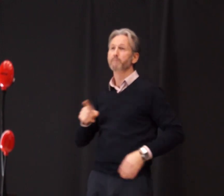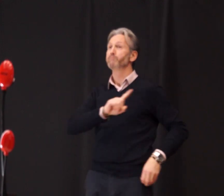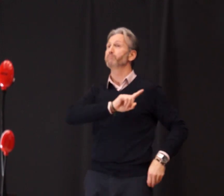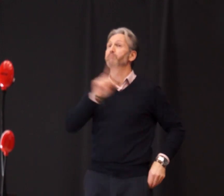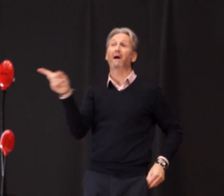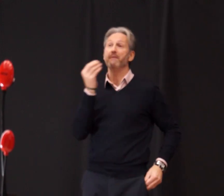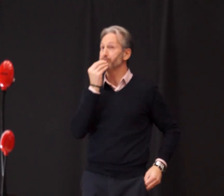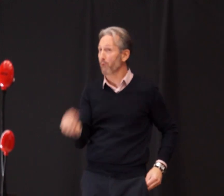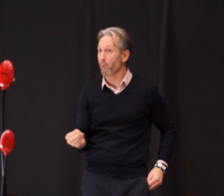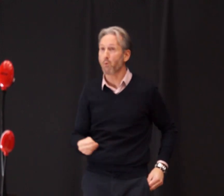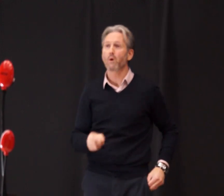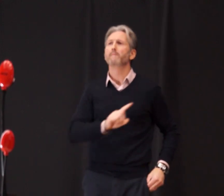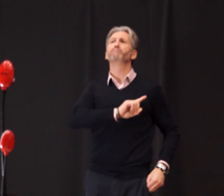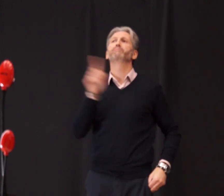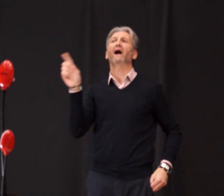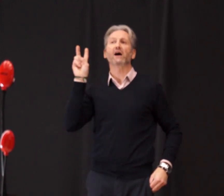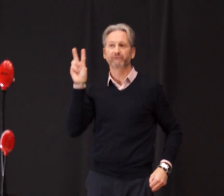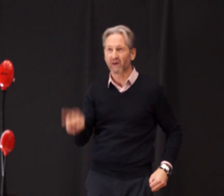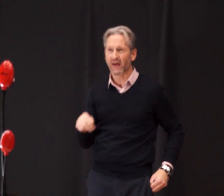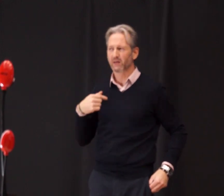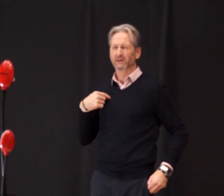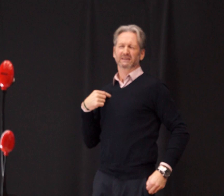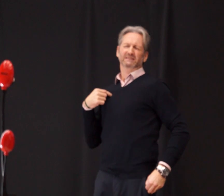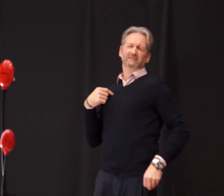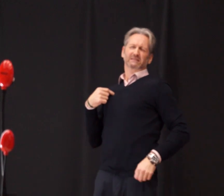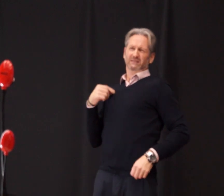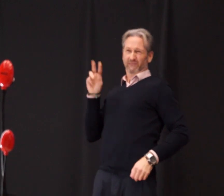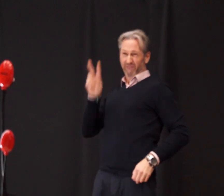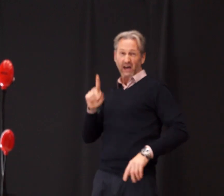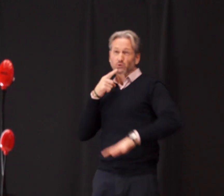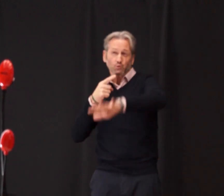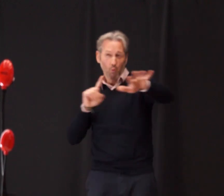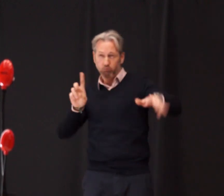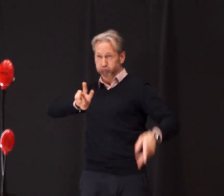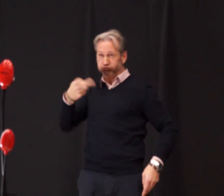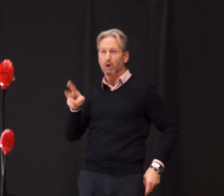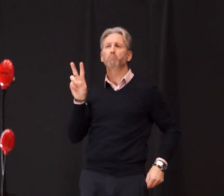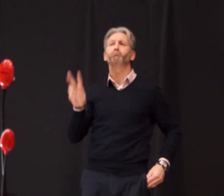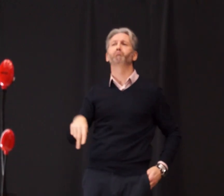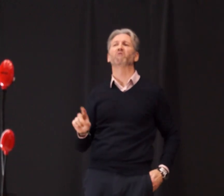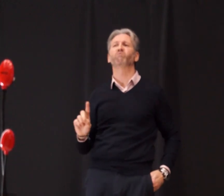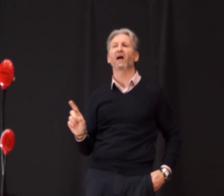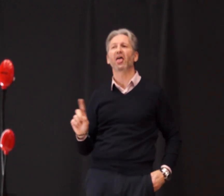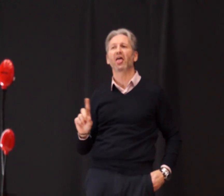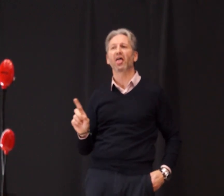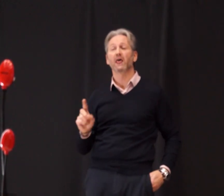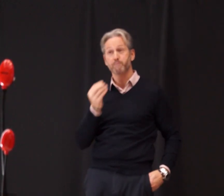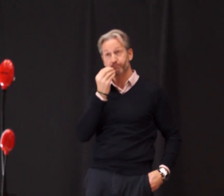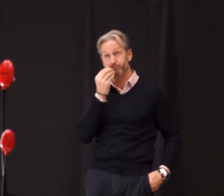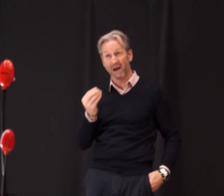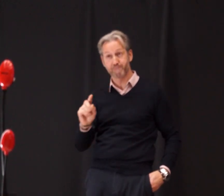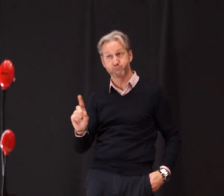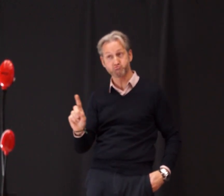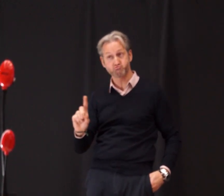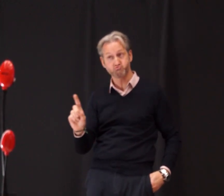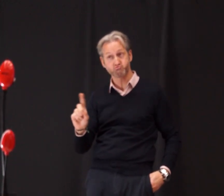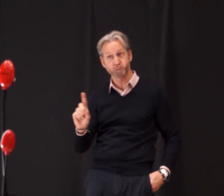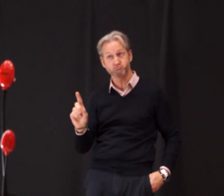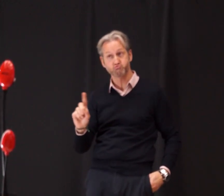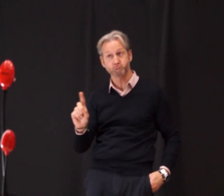Souvent en langue des signes, parfois même les enfants intégrés dans les écoles spécialisées disent pas vrai ou pas